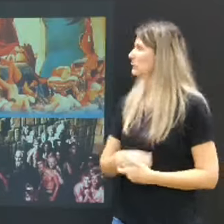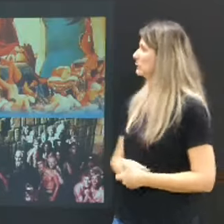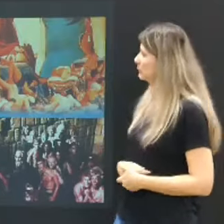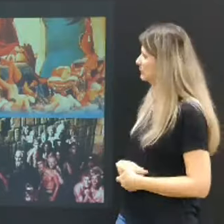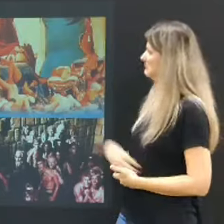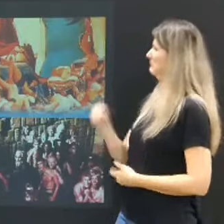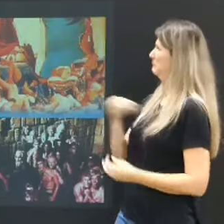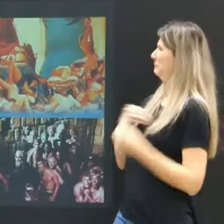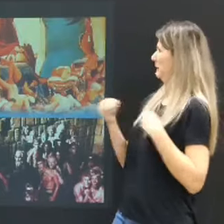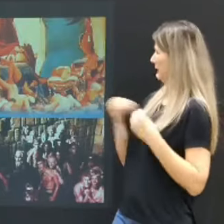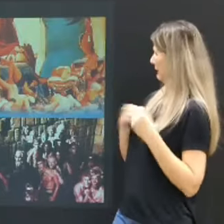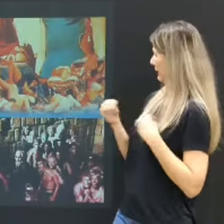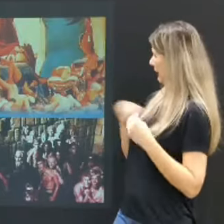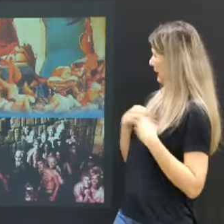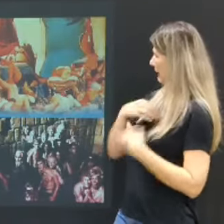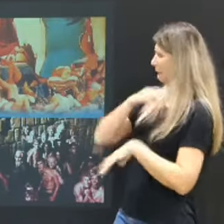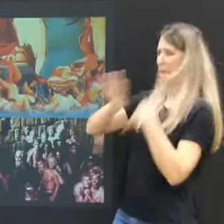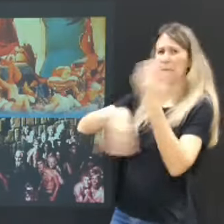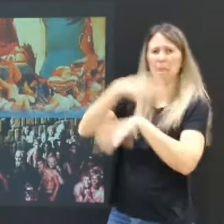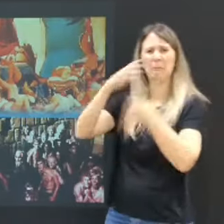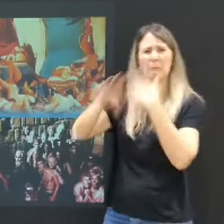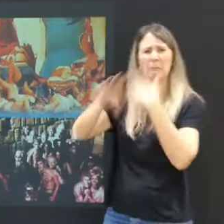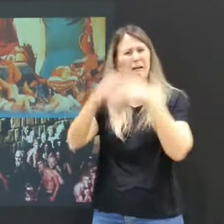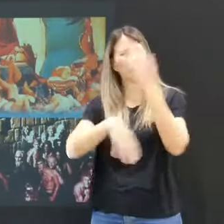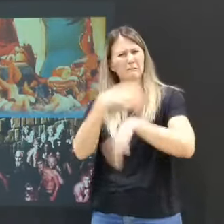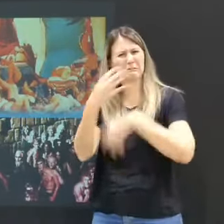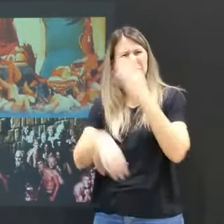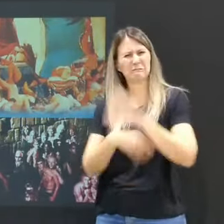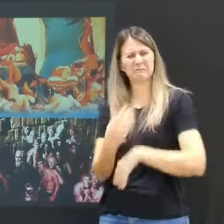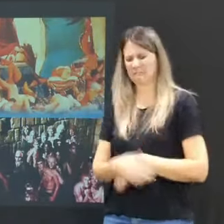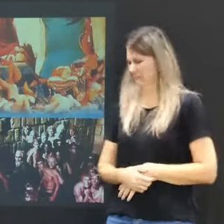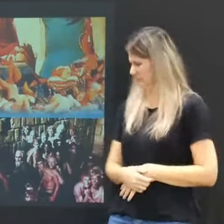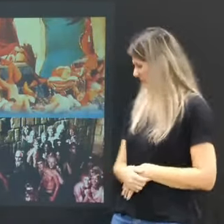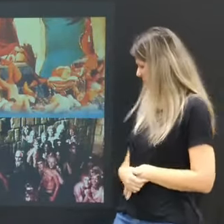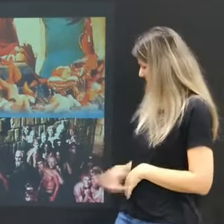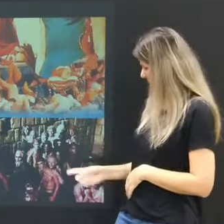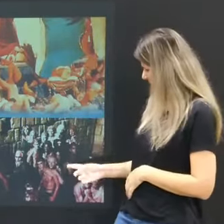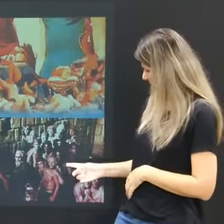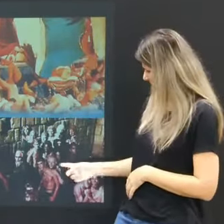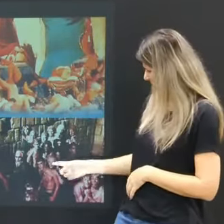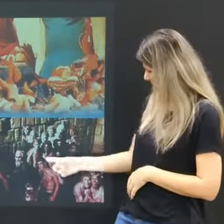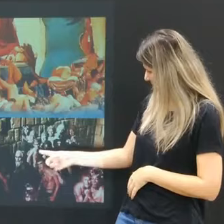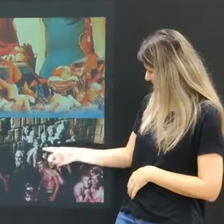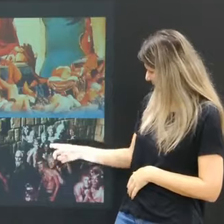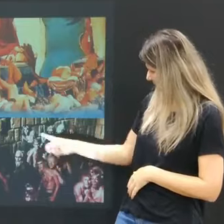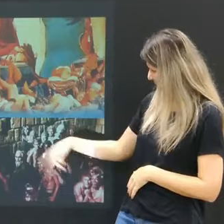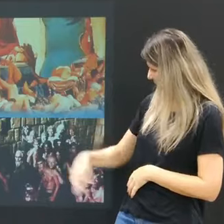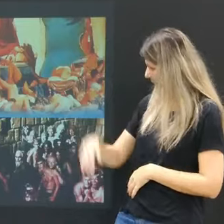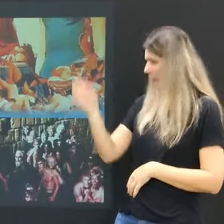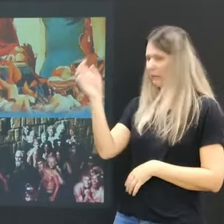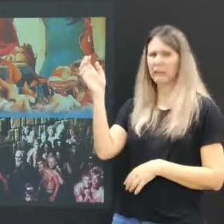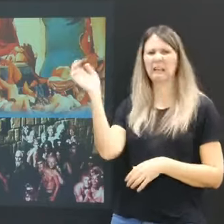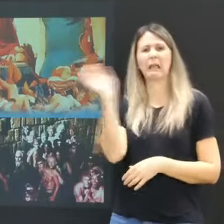Pecado, né? As pessoas viviam da forma que queriam. Tá vendo a confusão ali? Uma mistura, uma confusão de gente, tá vendo, ó?